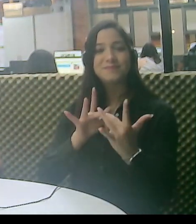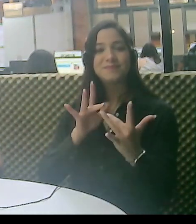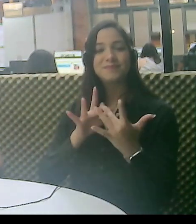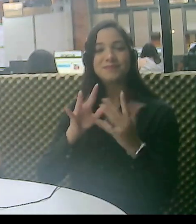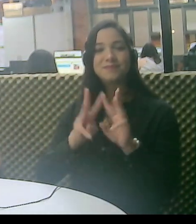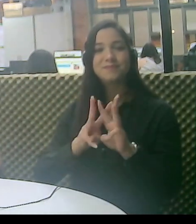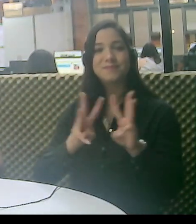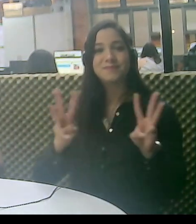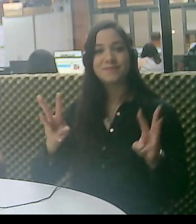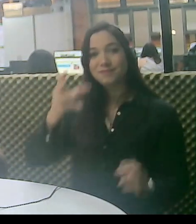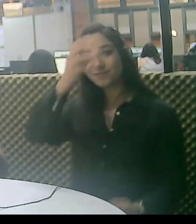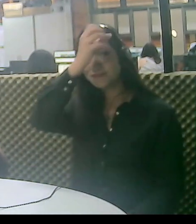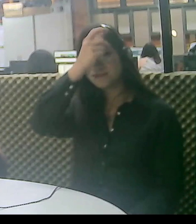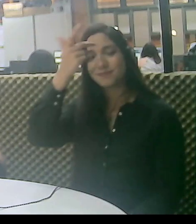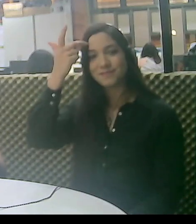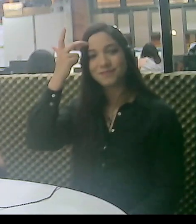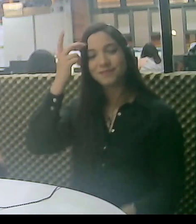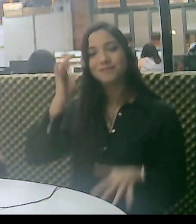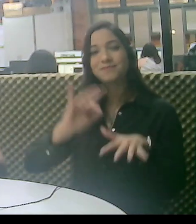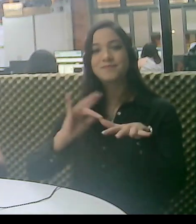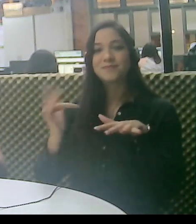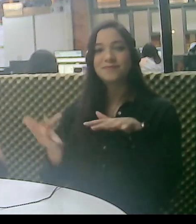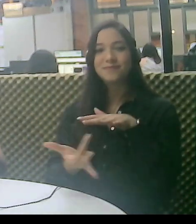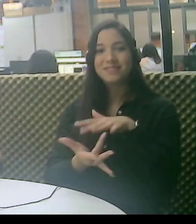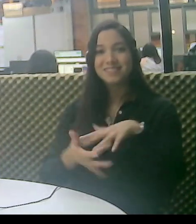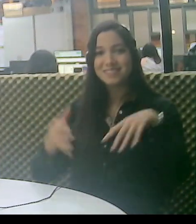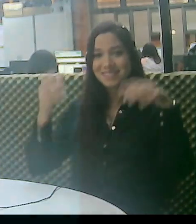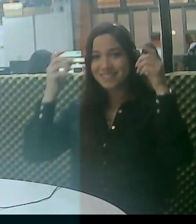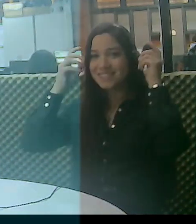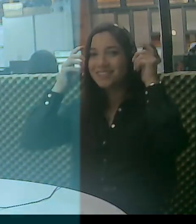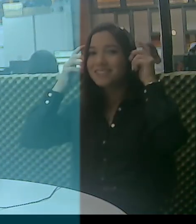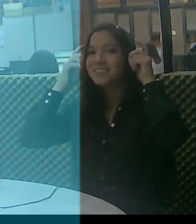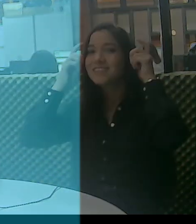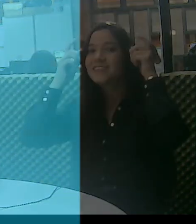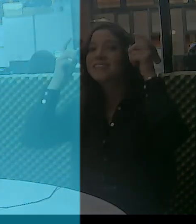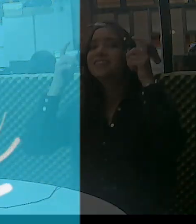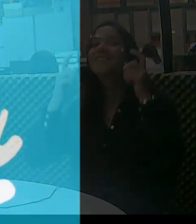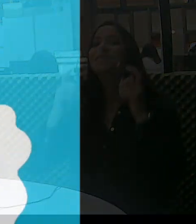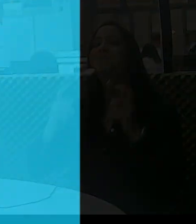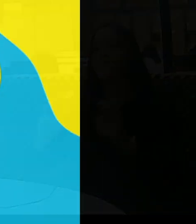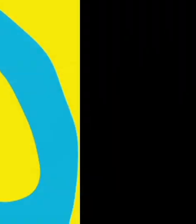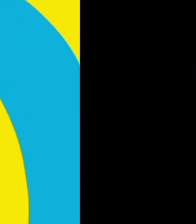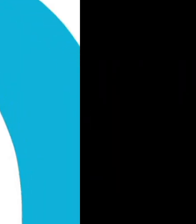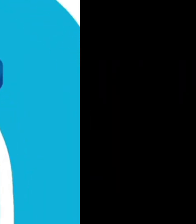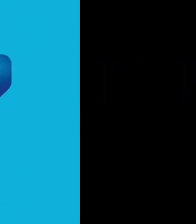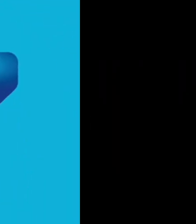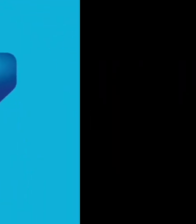Continue conosco no portal da Prefeitura e nas redes sociais.